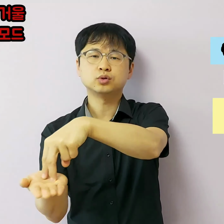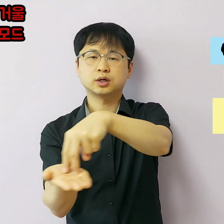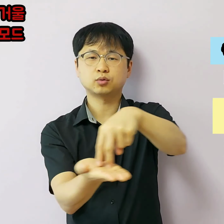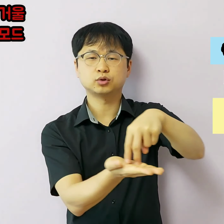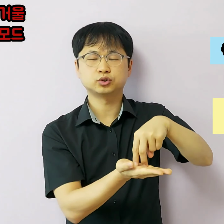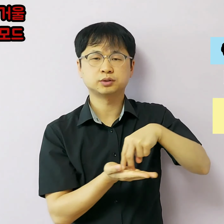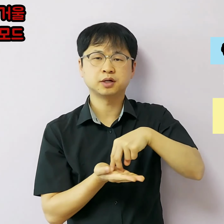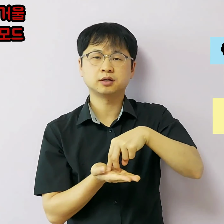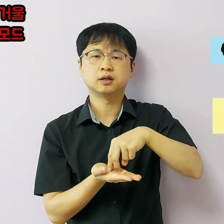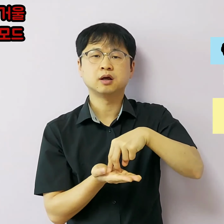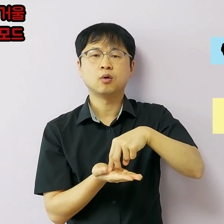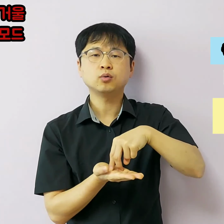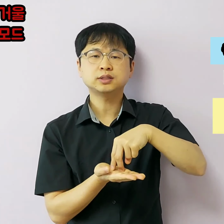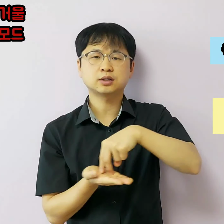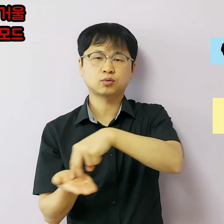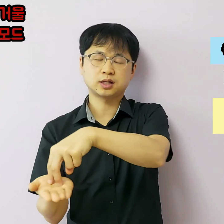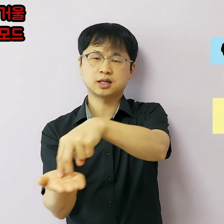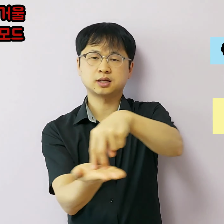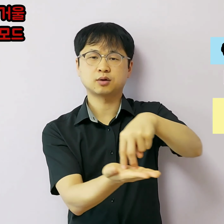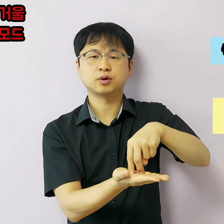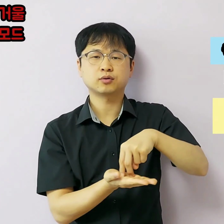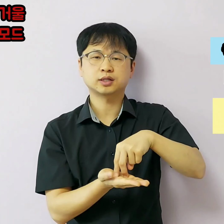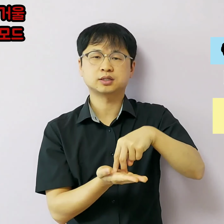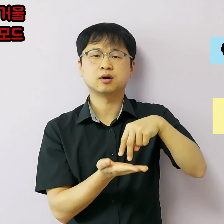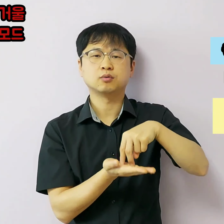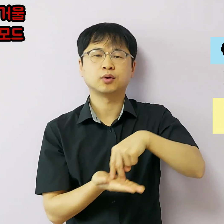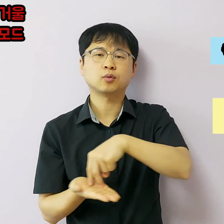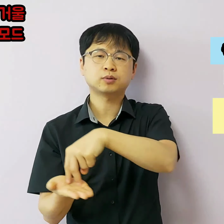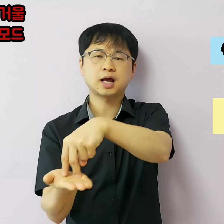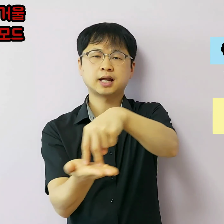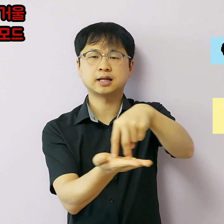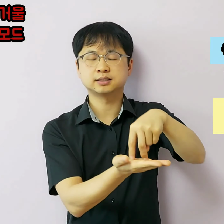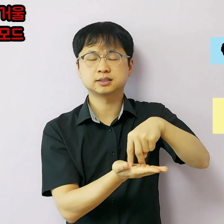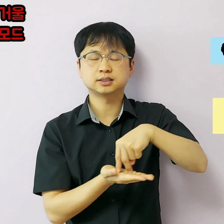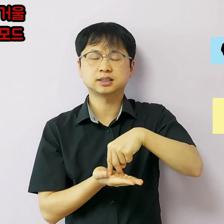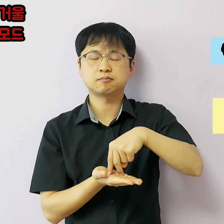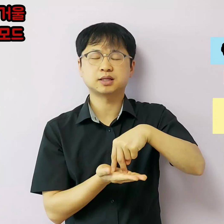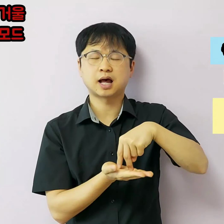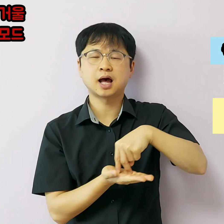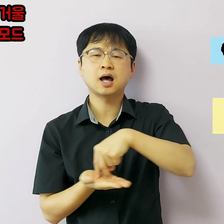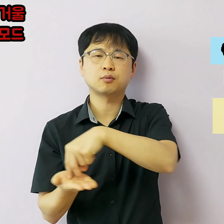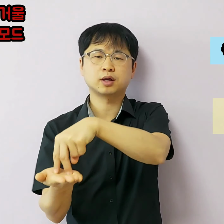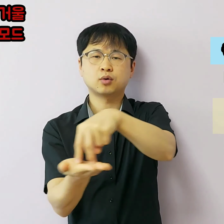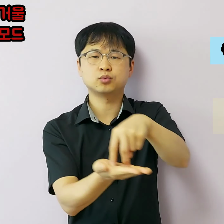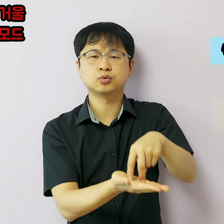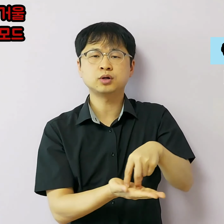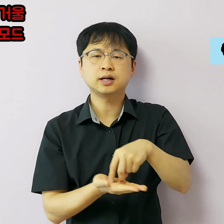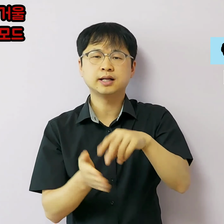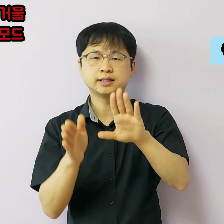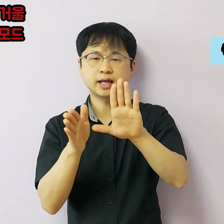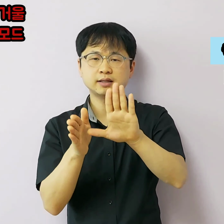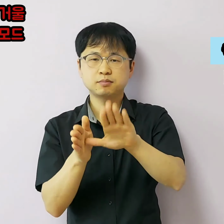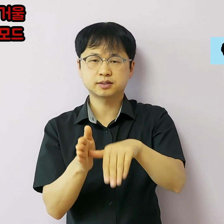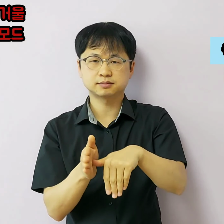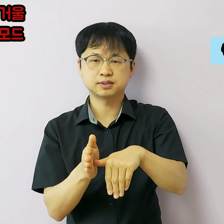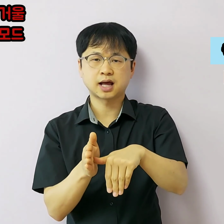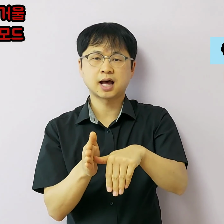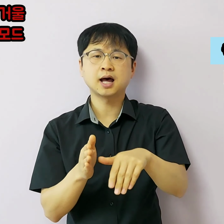둥글게 돌려주시면 혼자 돌아다니니까 외롭겠죠. 외롭다라는 뜻이 됩니다. 외로울 때는